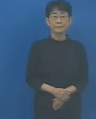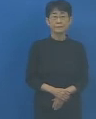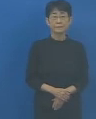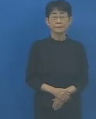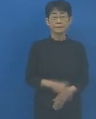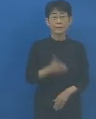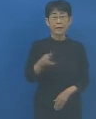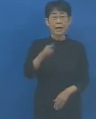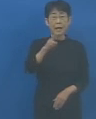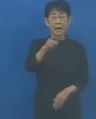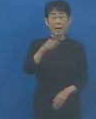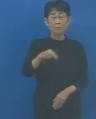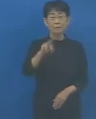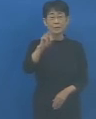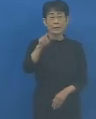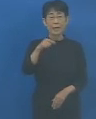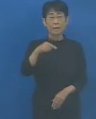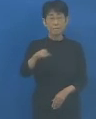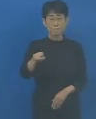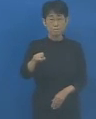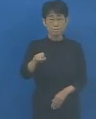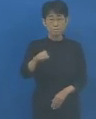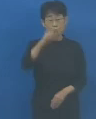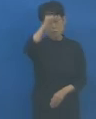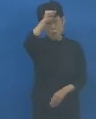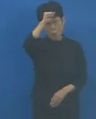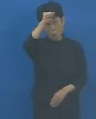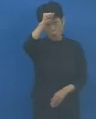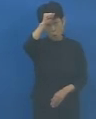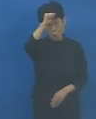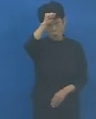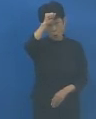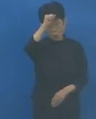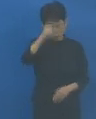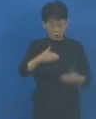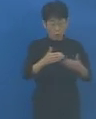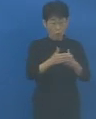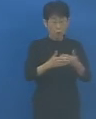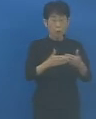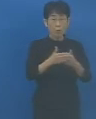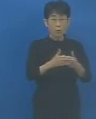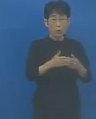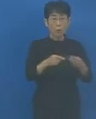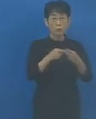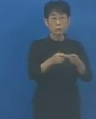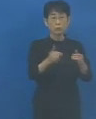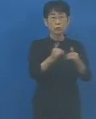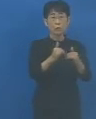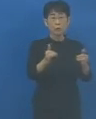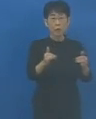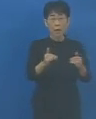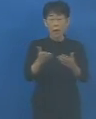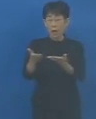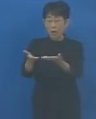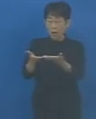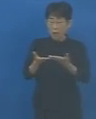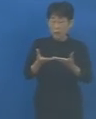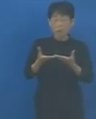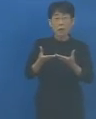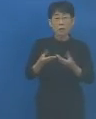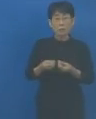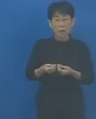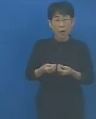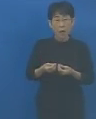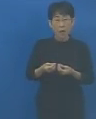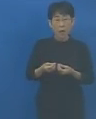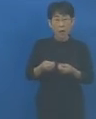ハンセン病の、療養所の入所者の方からですね、いただいた壺、これ実はちょっと行方不明